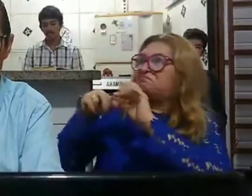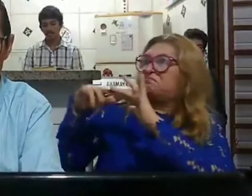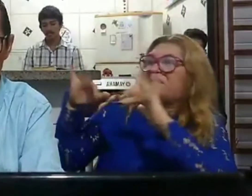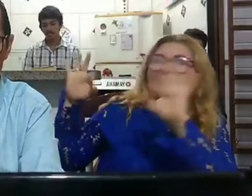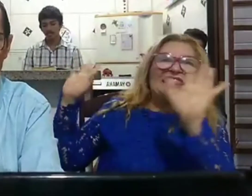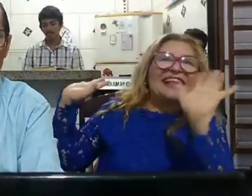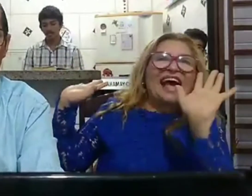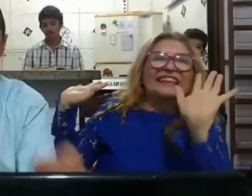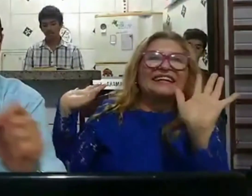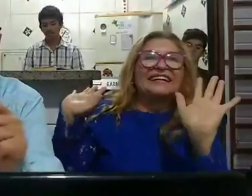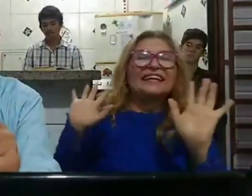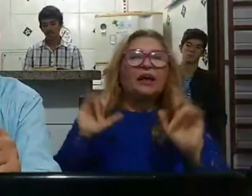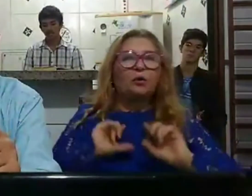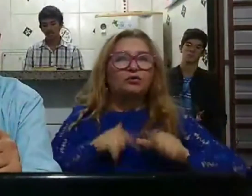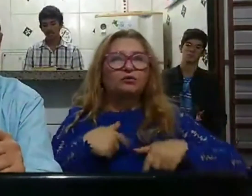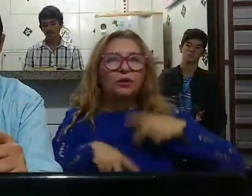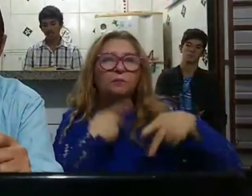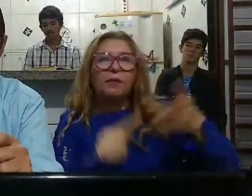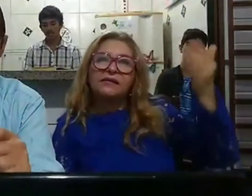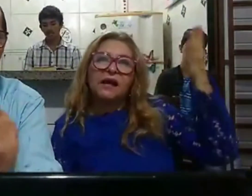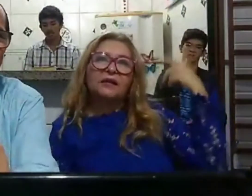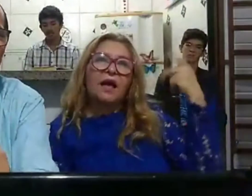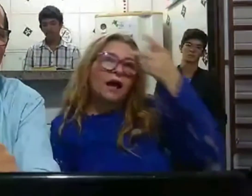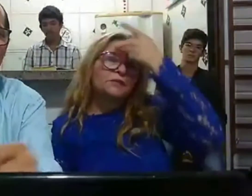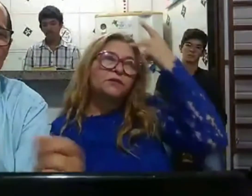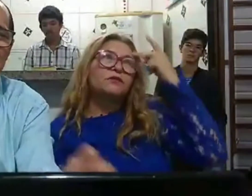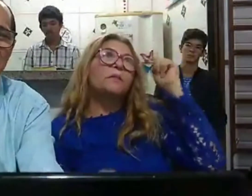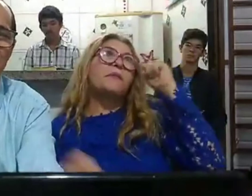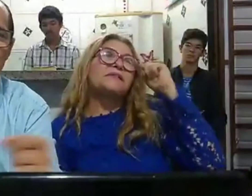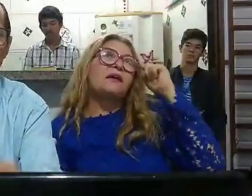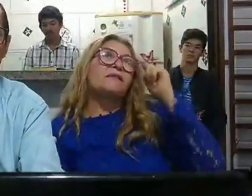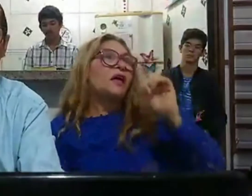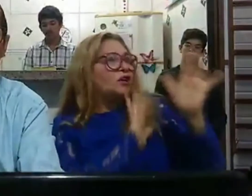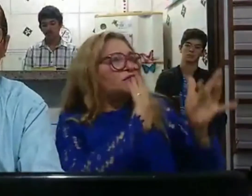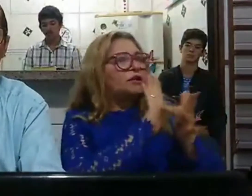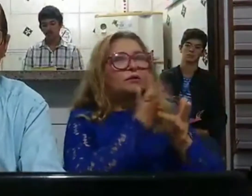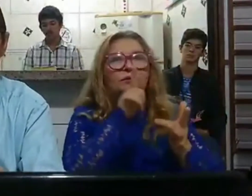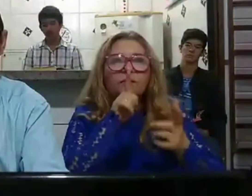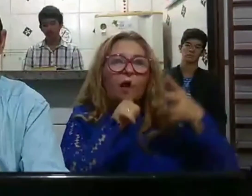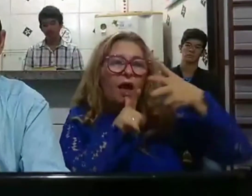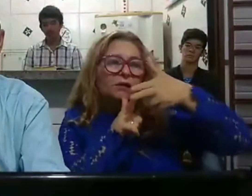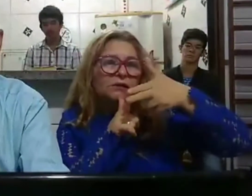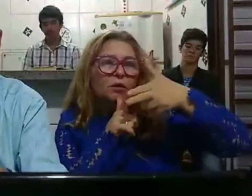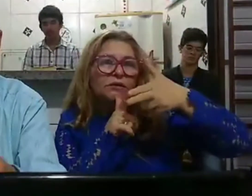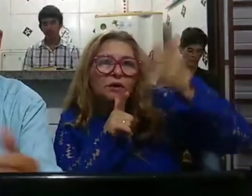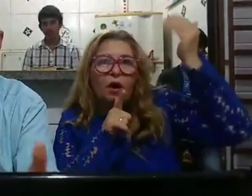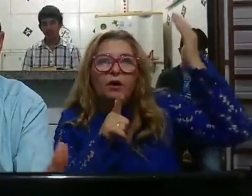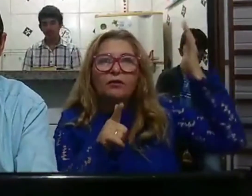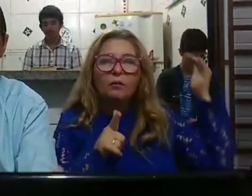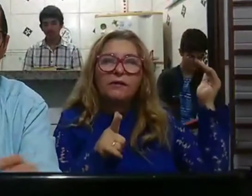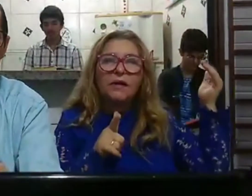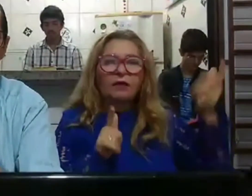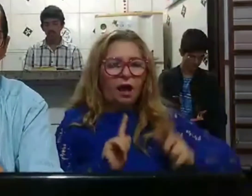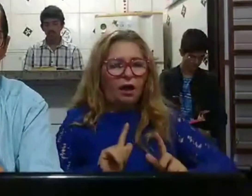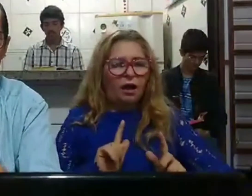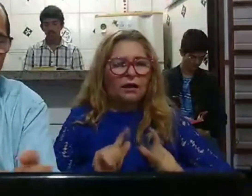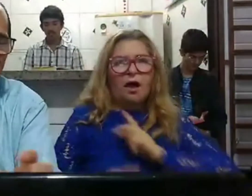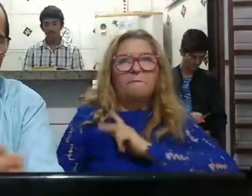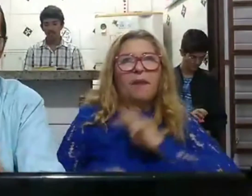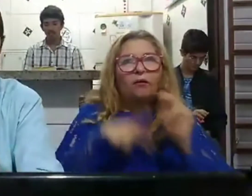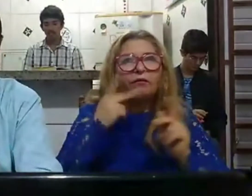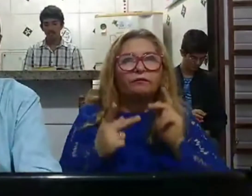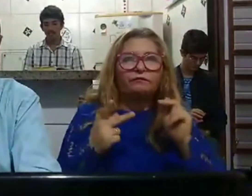Os judeus queriam que fosse Jesus mais a circuncisão. Aqui, aos Gálatas, Paulo diz, eles